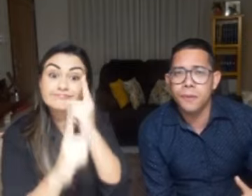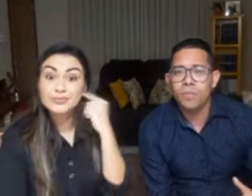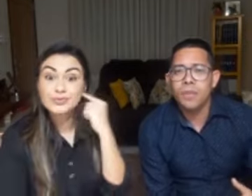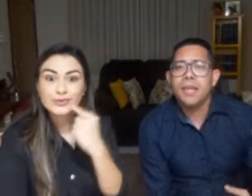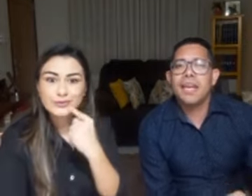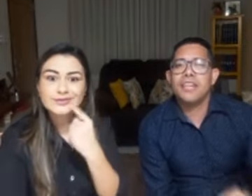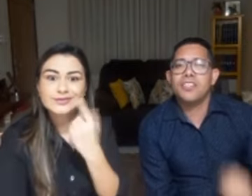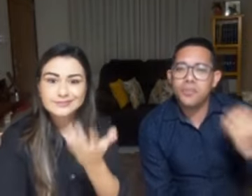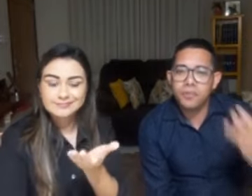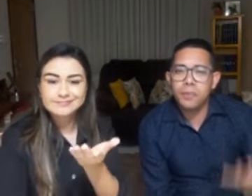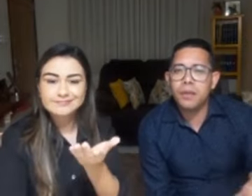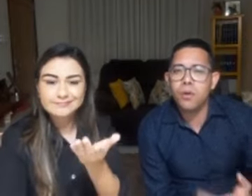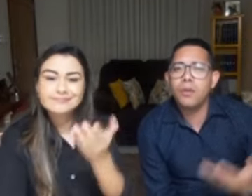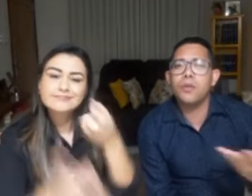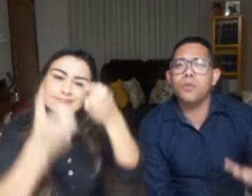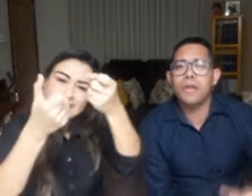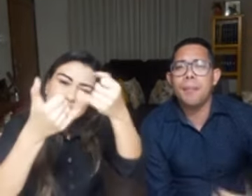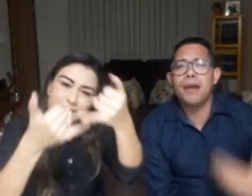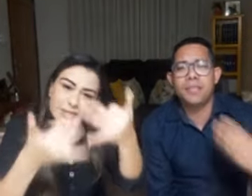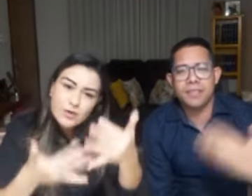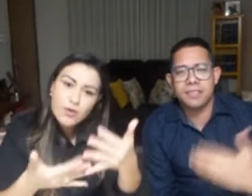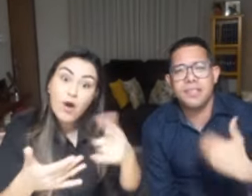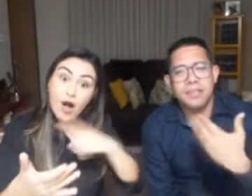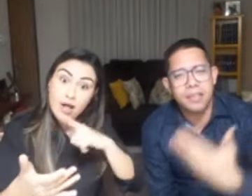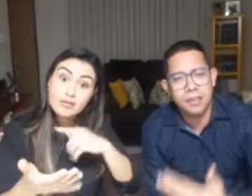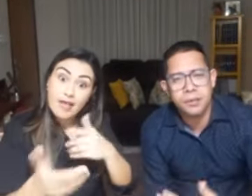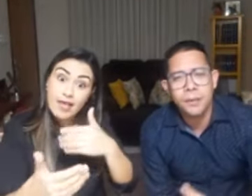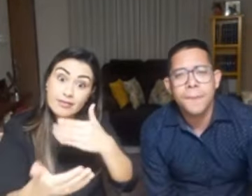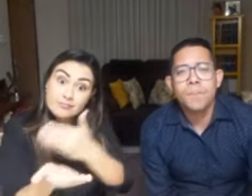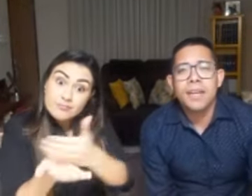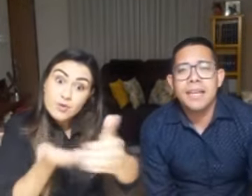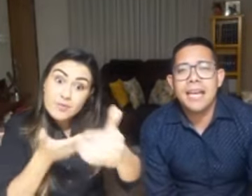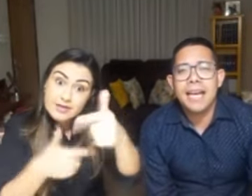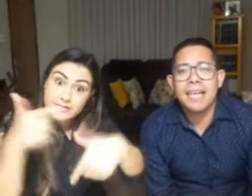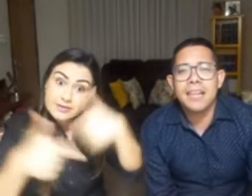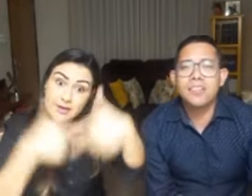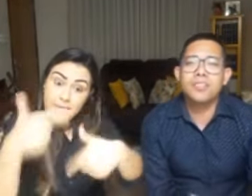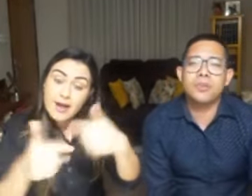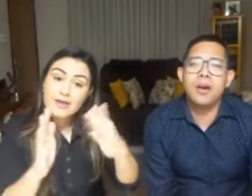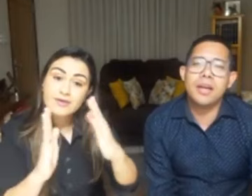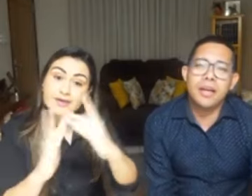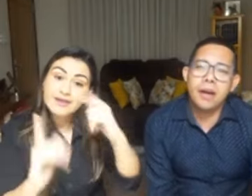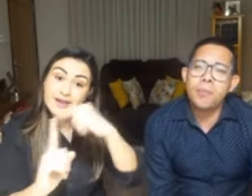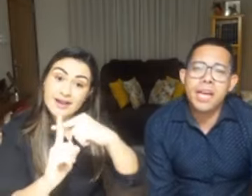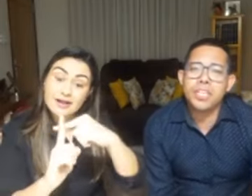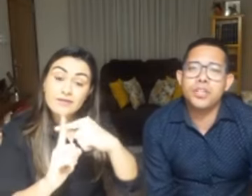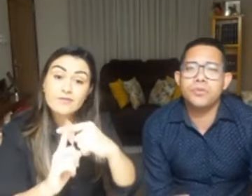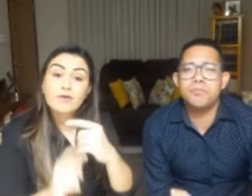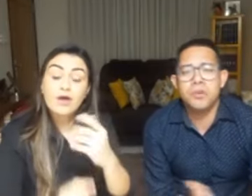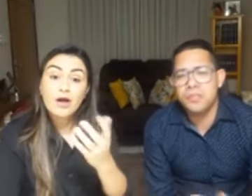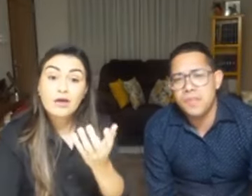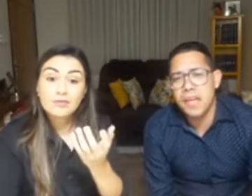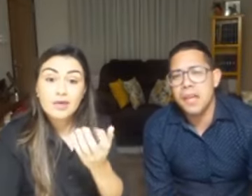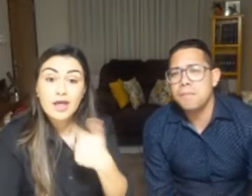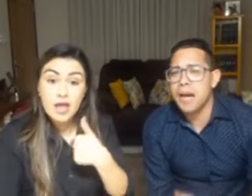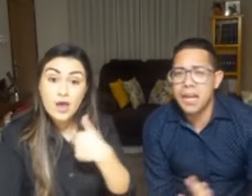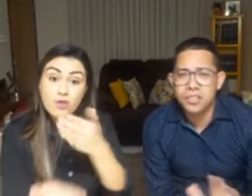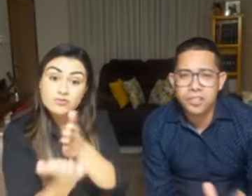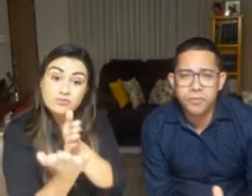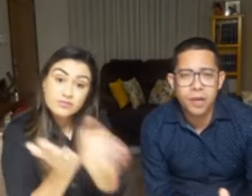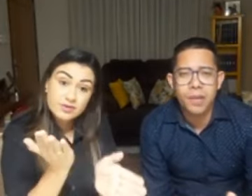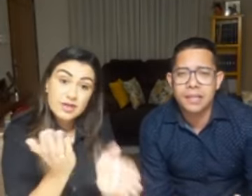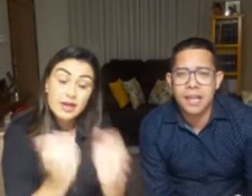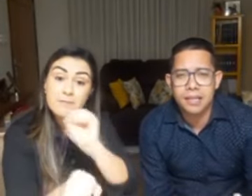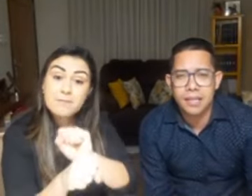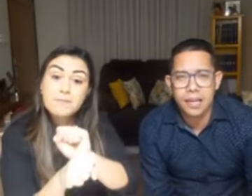surdo. E aí a gente explicou que o trabalho estava se iniciando, e aí ele disse, olha, realmente, eu desviei, parei